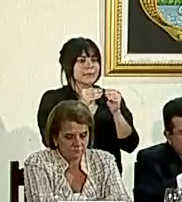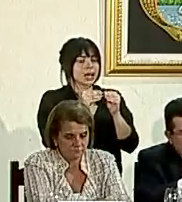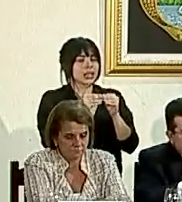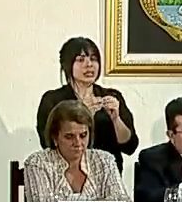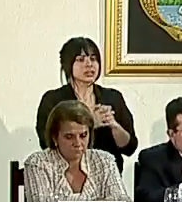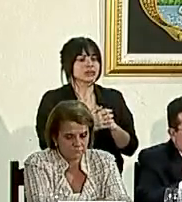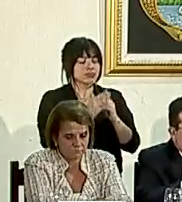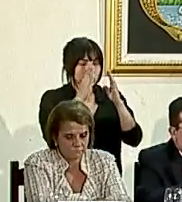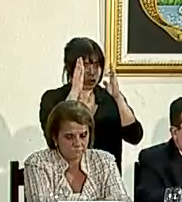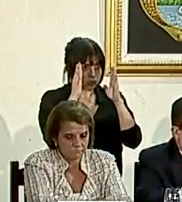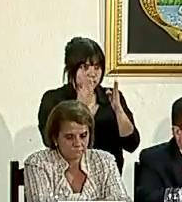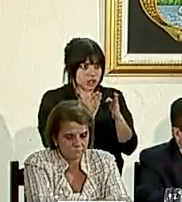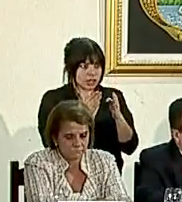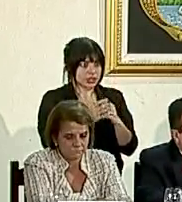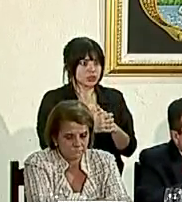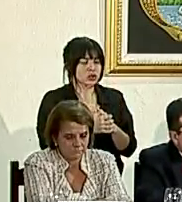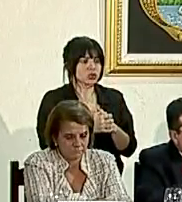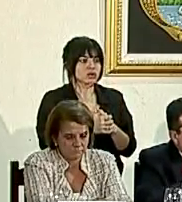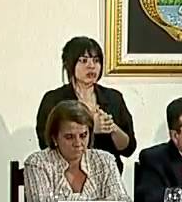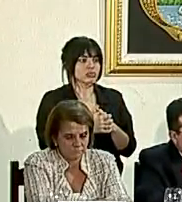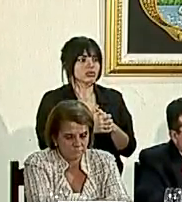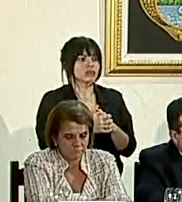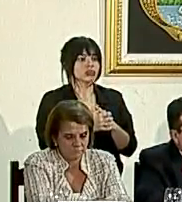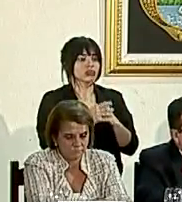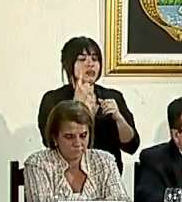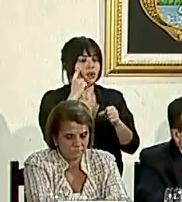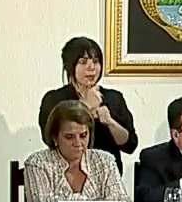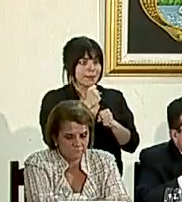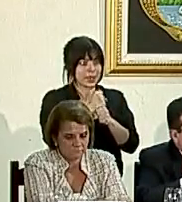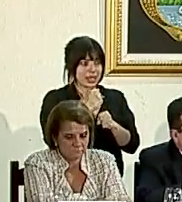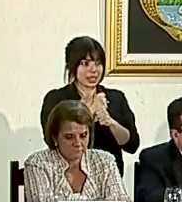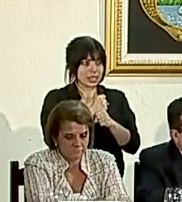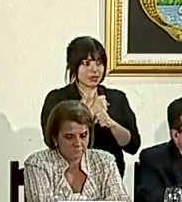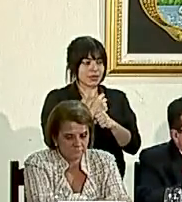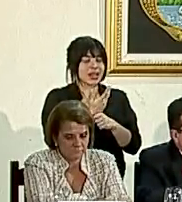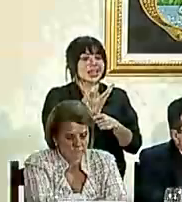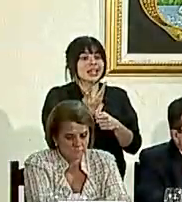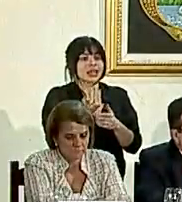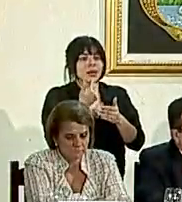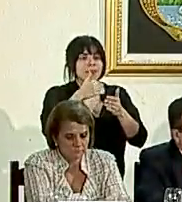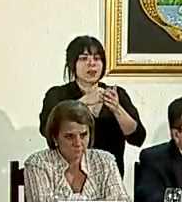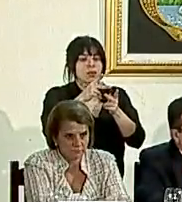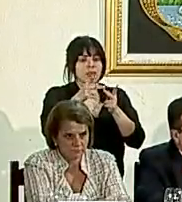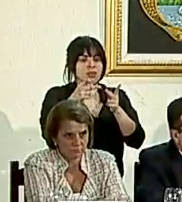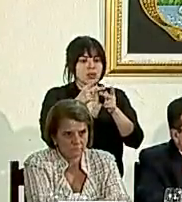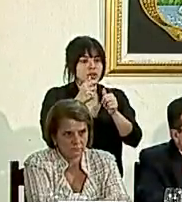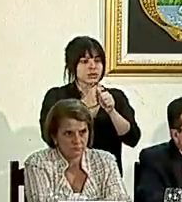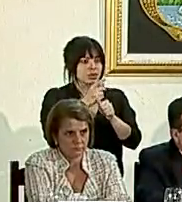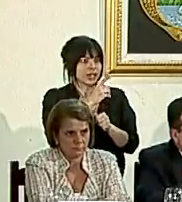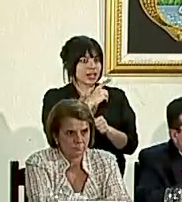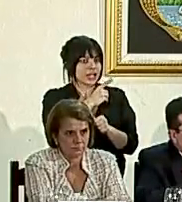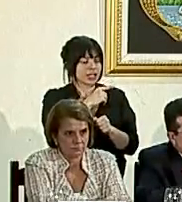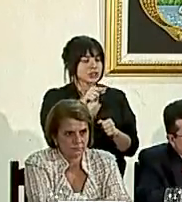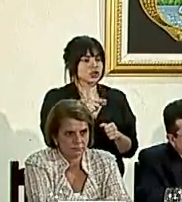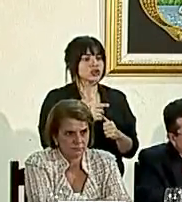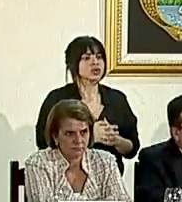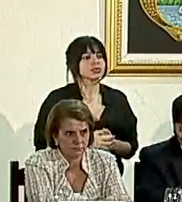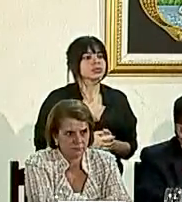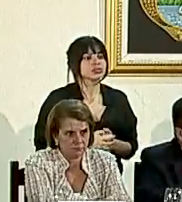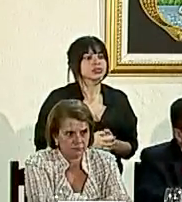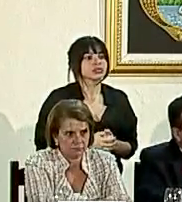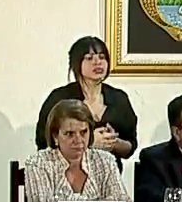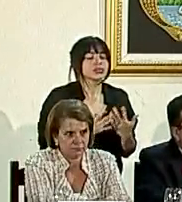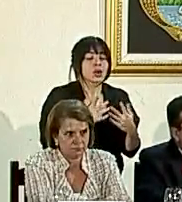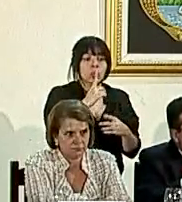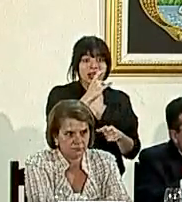la concentración en la corrección de la operativa que en la reconformación de su órgano de dirección. Lo que